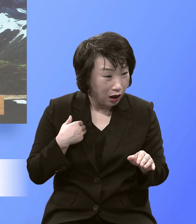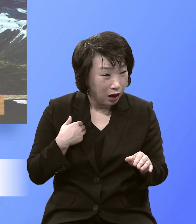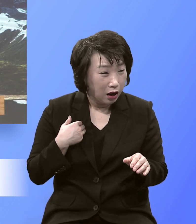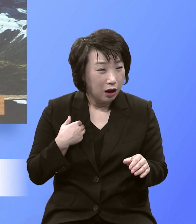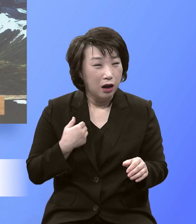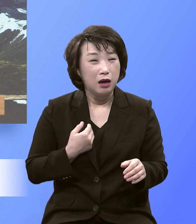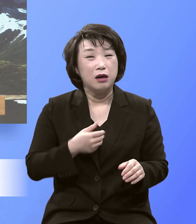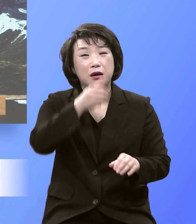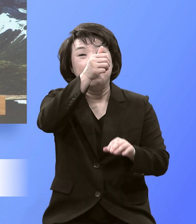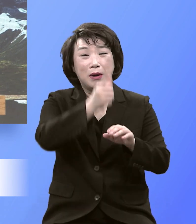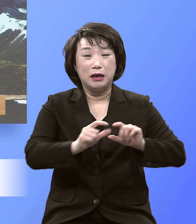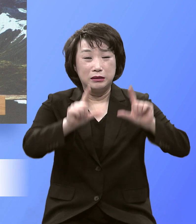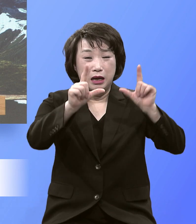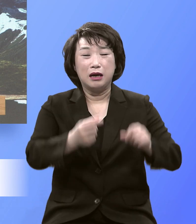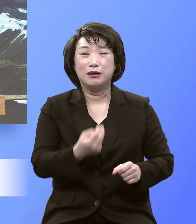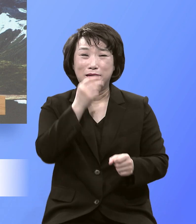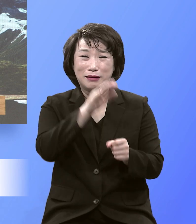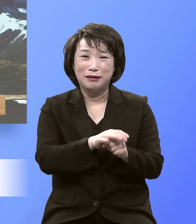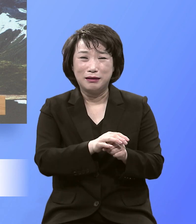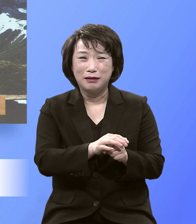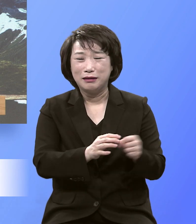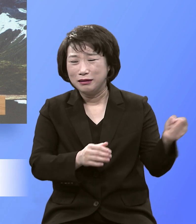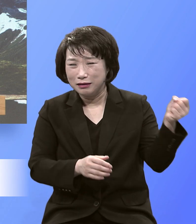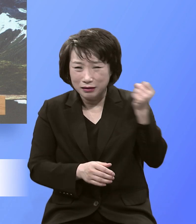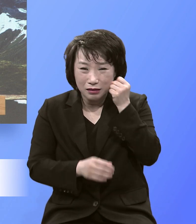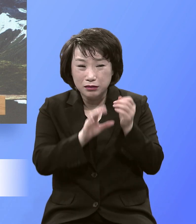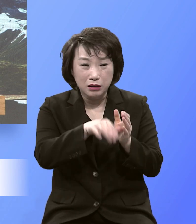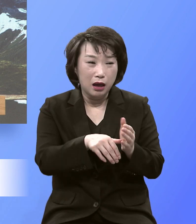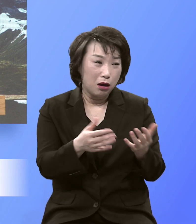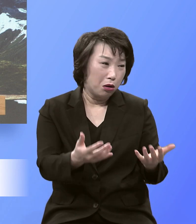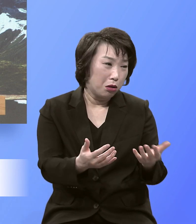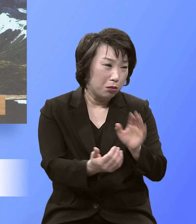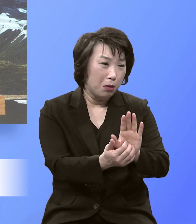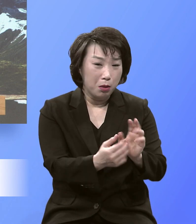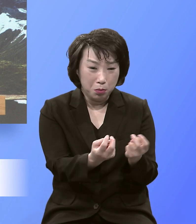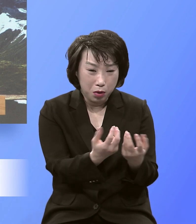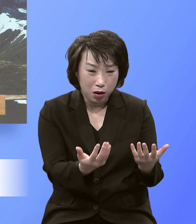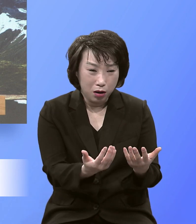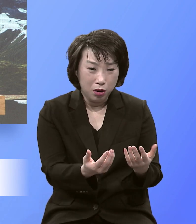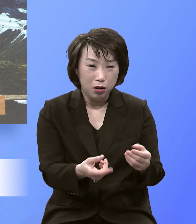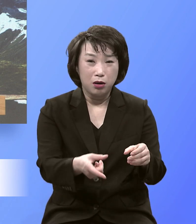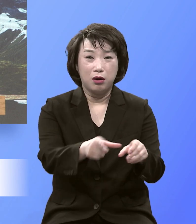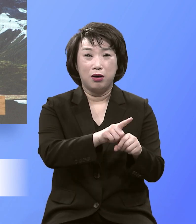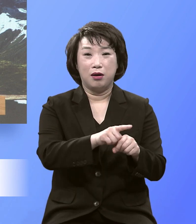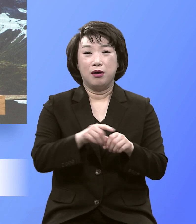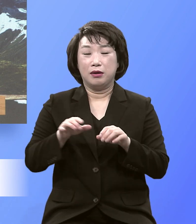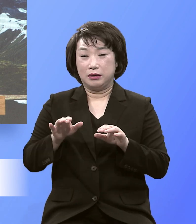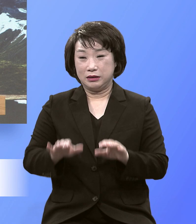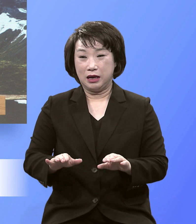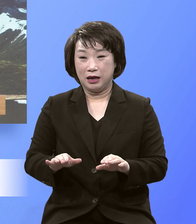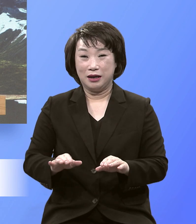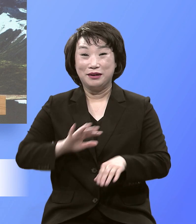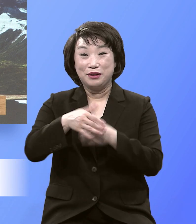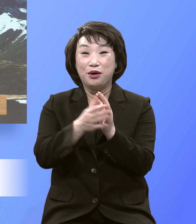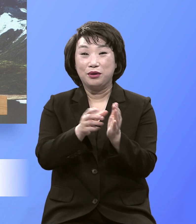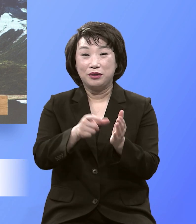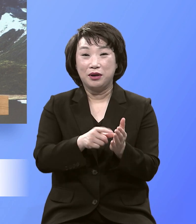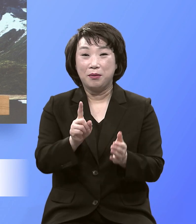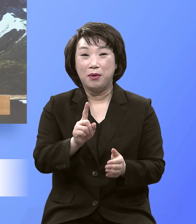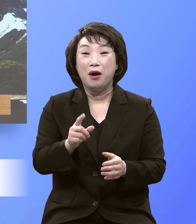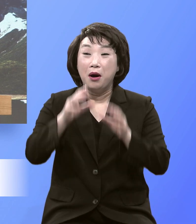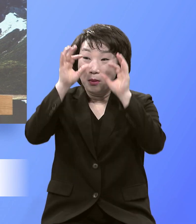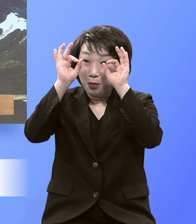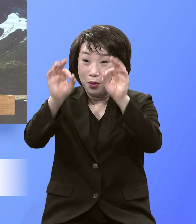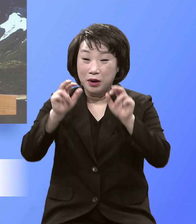날에 비참함이 닥칠 때 그때는 막을 길이 없는 거예요. 그래서 성경에